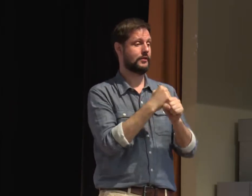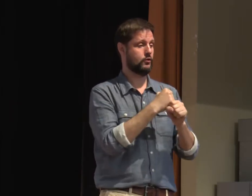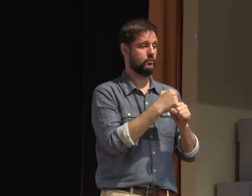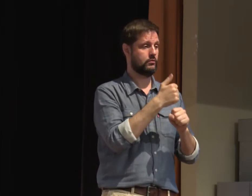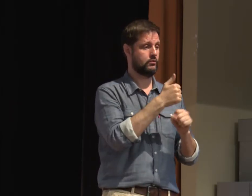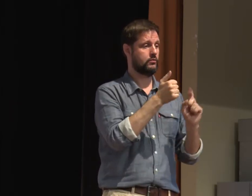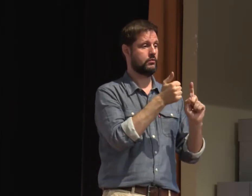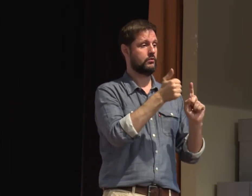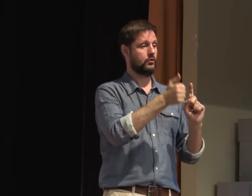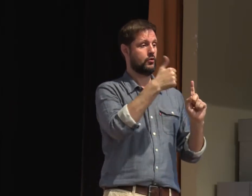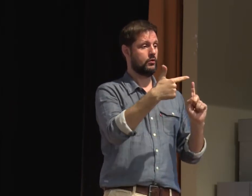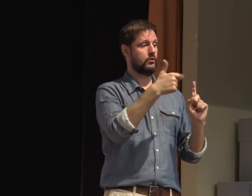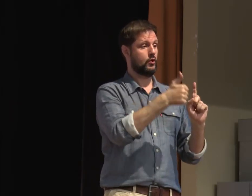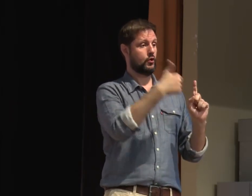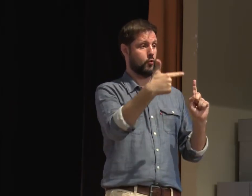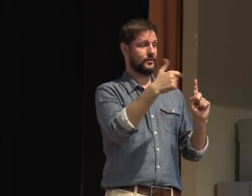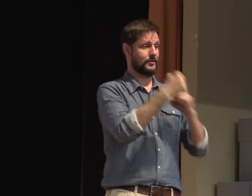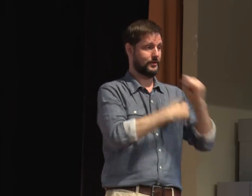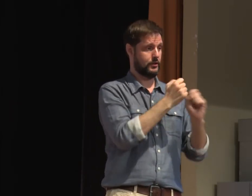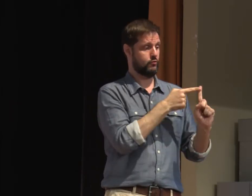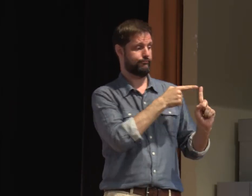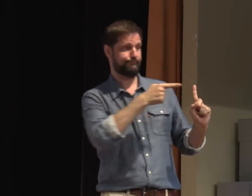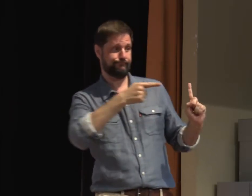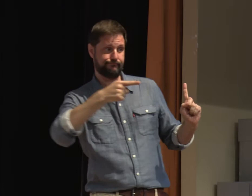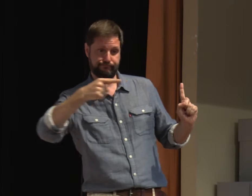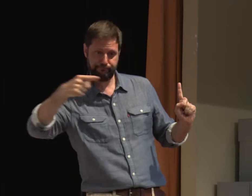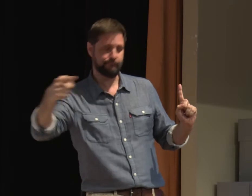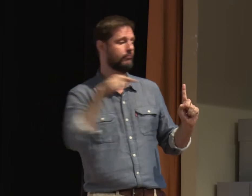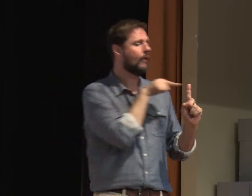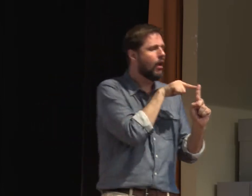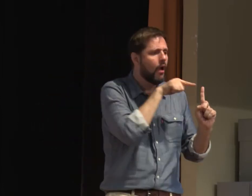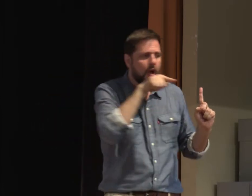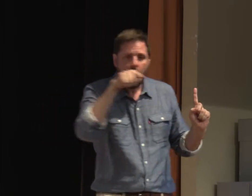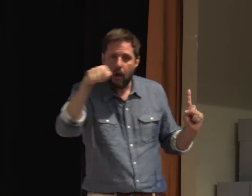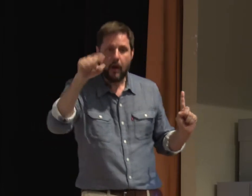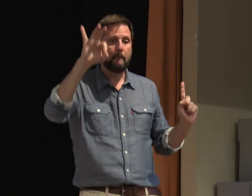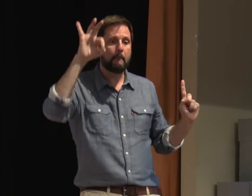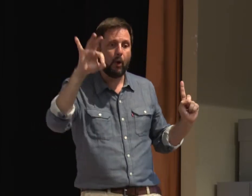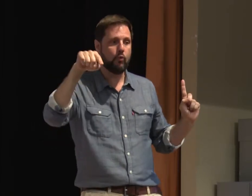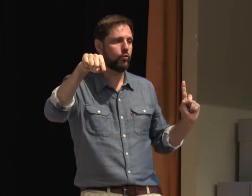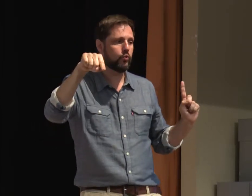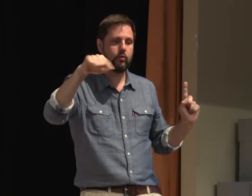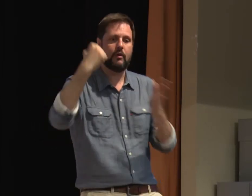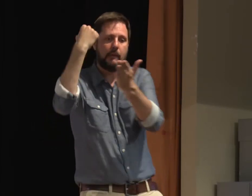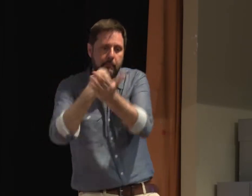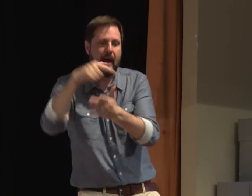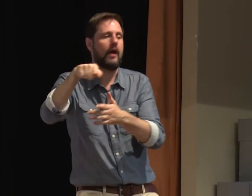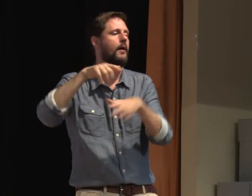até 2011, né? São 12 anos, né? 12 anos que essa comunidade surda tem